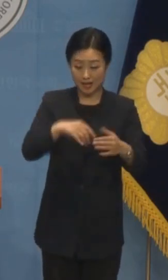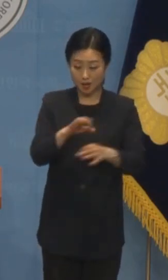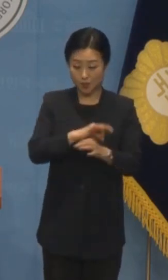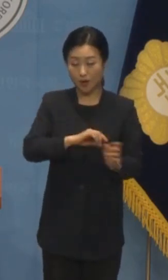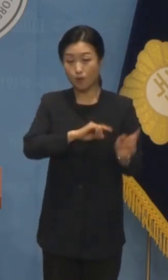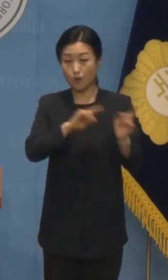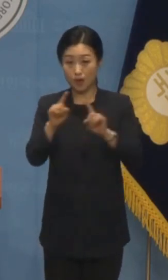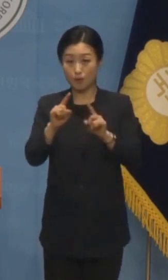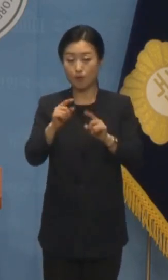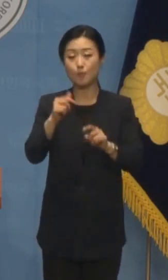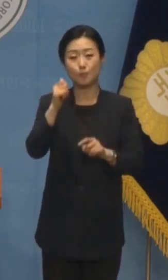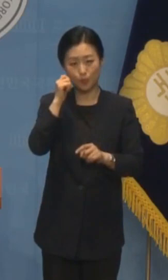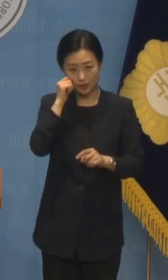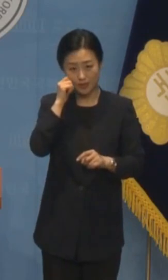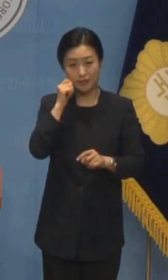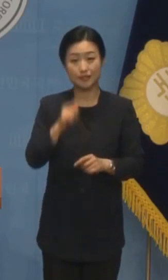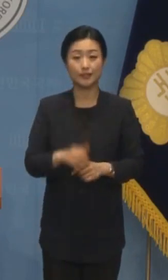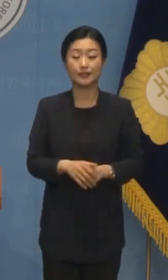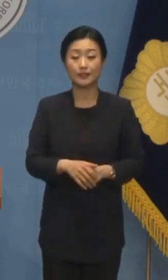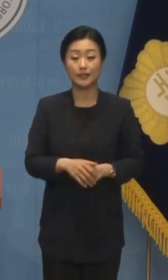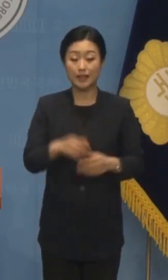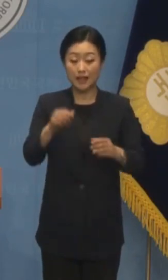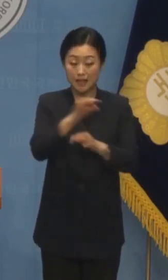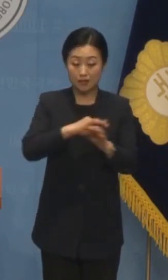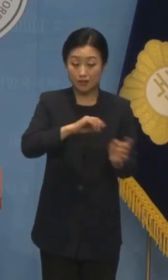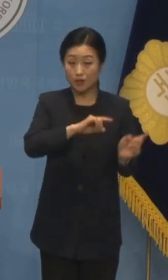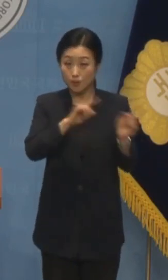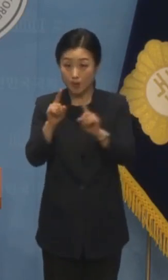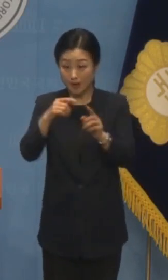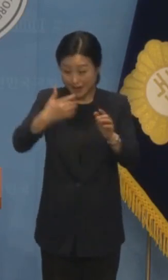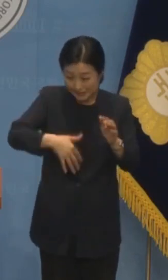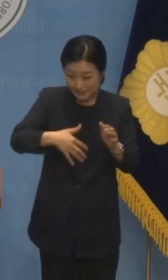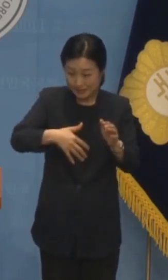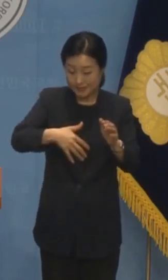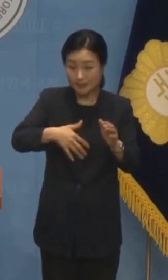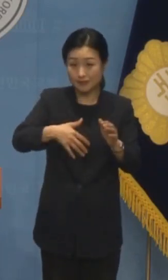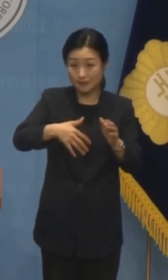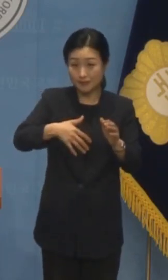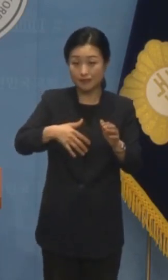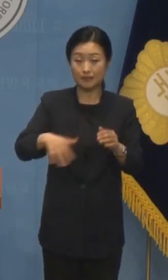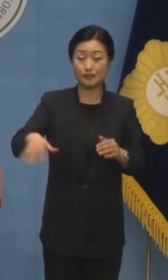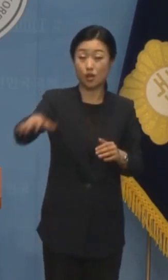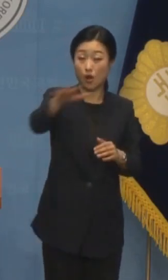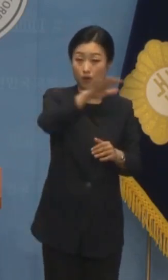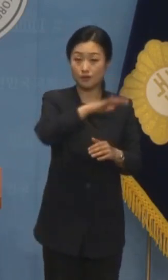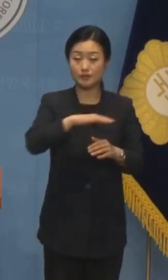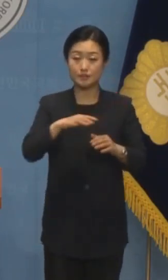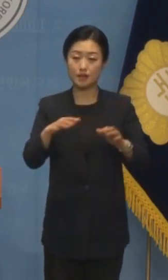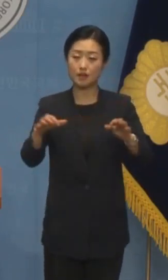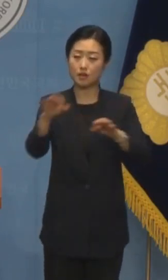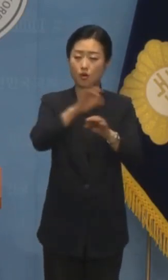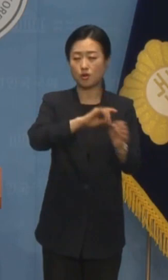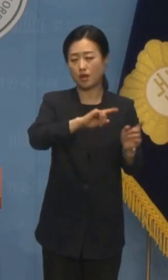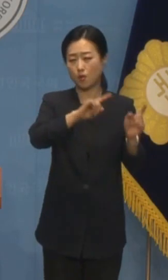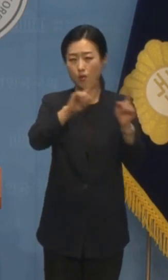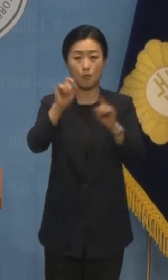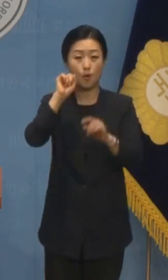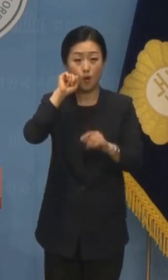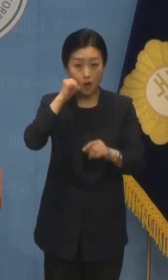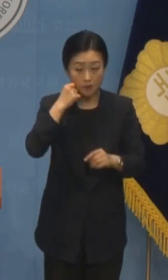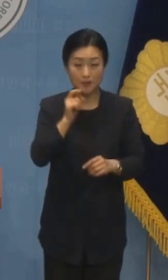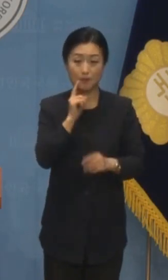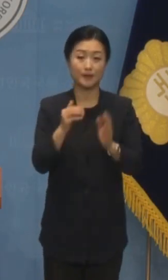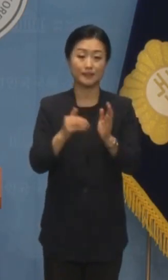회복이 가시화되지 못하고 있다. 내수 회복이 충분하지 않다면 전체 경기의 회복도 충분하지 않을 것이다 라고 애둘러 말하고